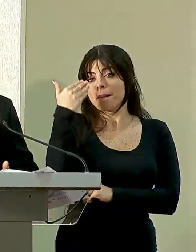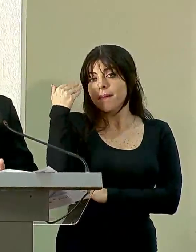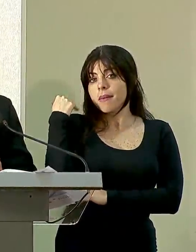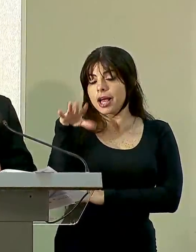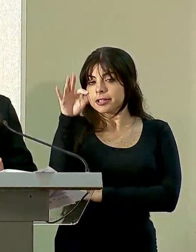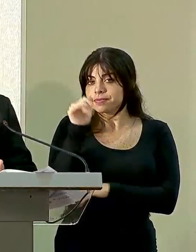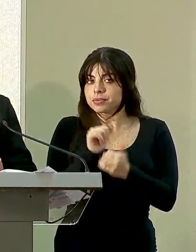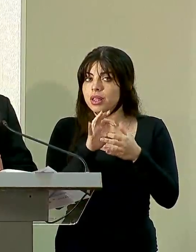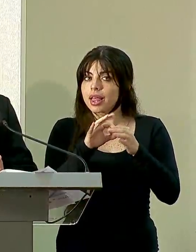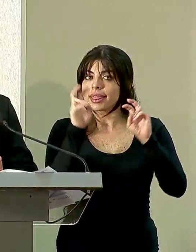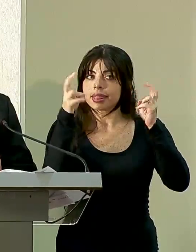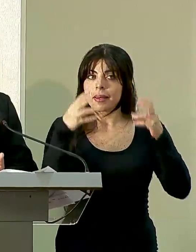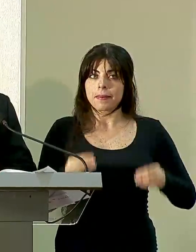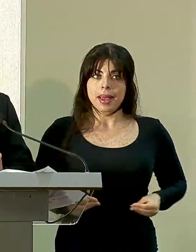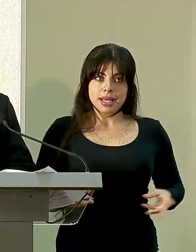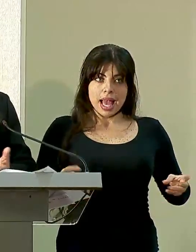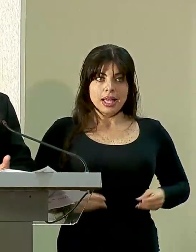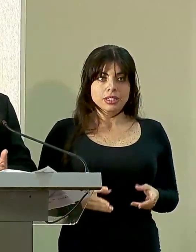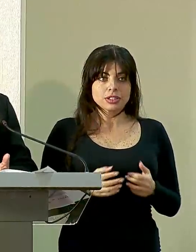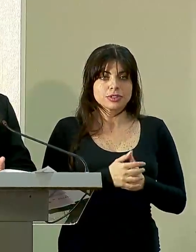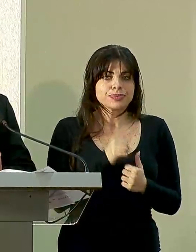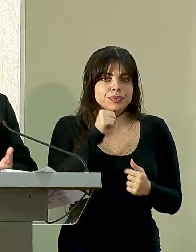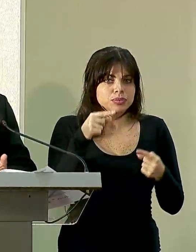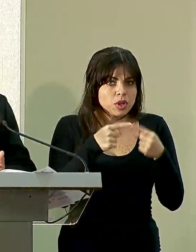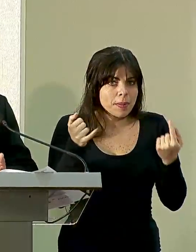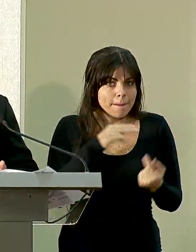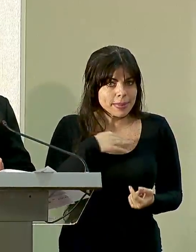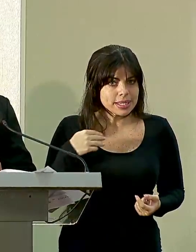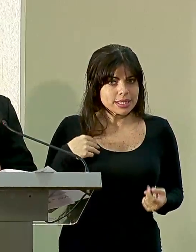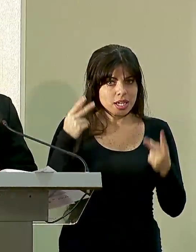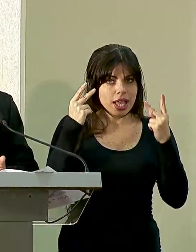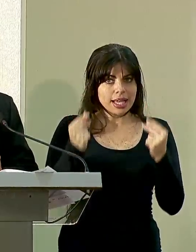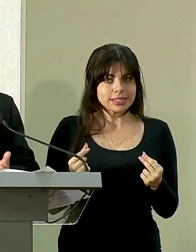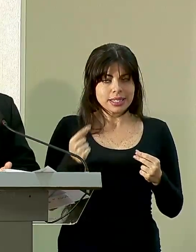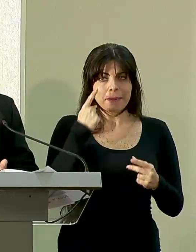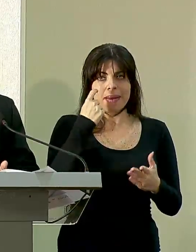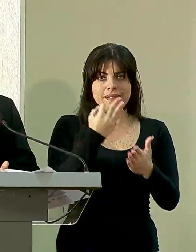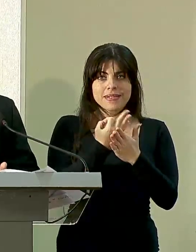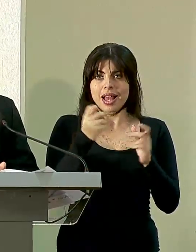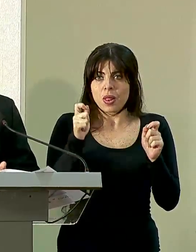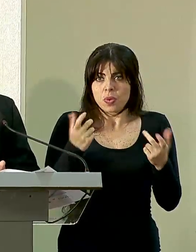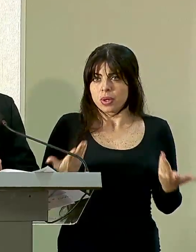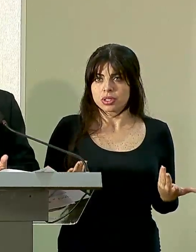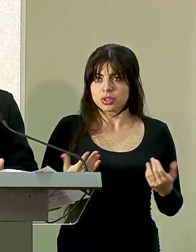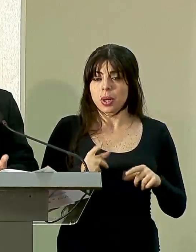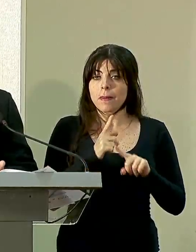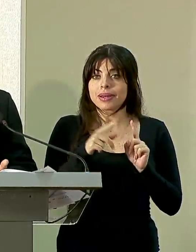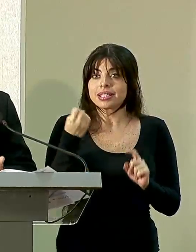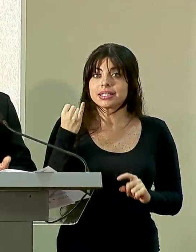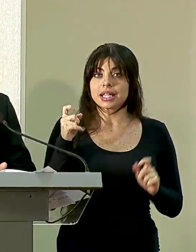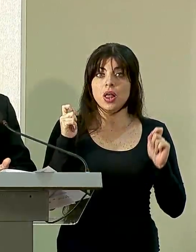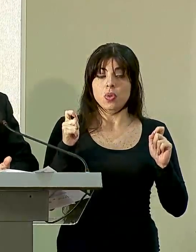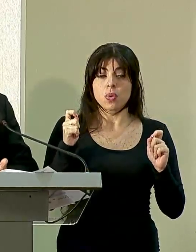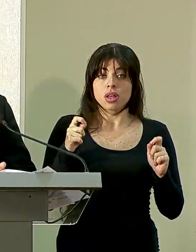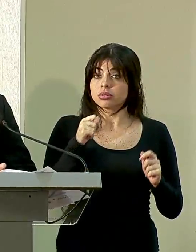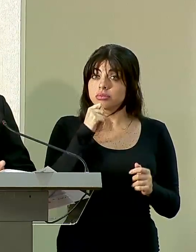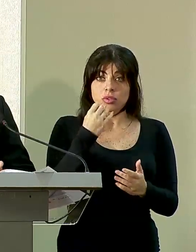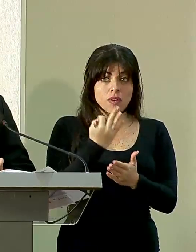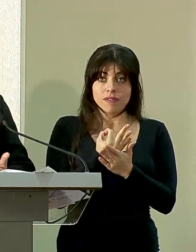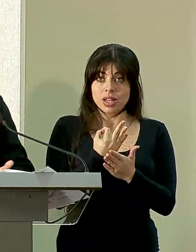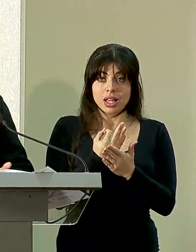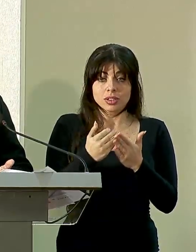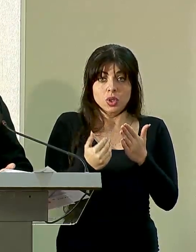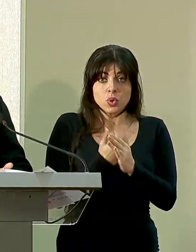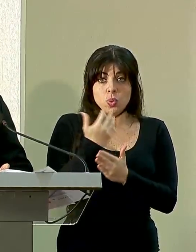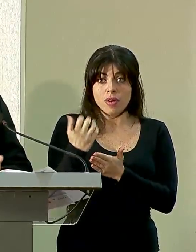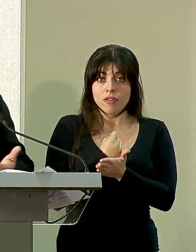encontrado con el tema de los gastos. Es decir, no nos oponemos como Ministerio de Hacienda a financiar la educación, pero si la educación no se financia con fuentes